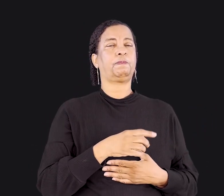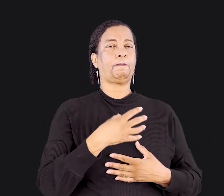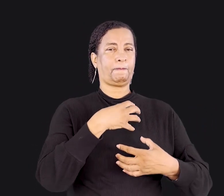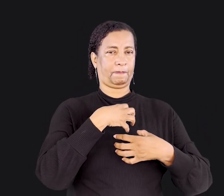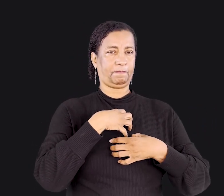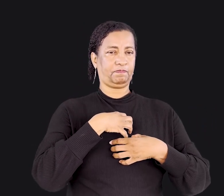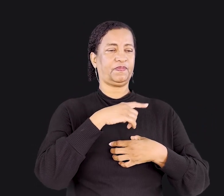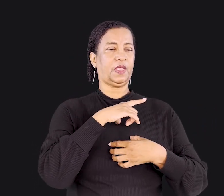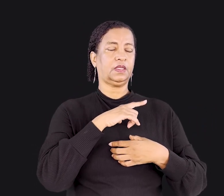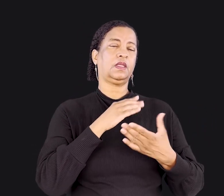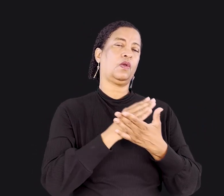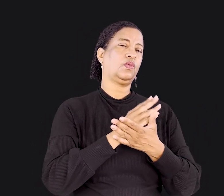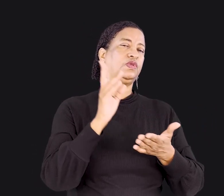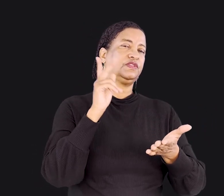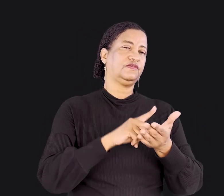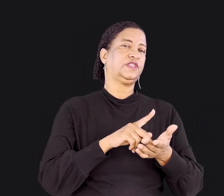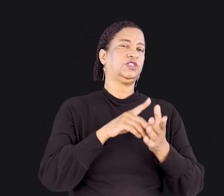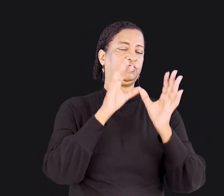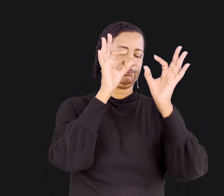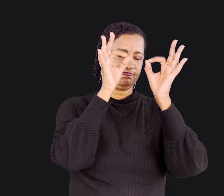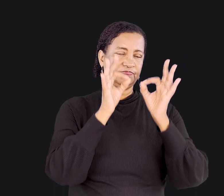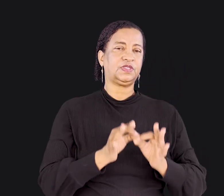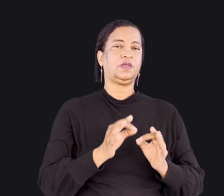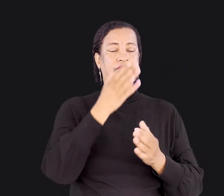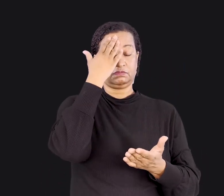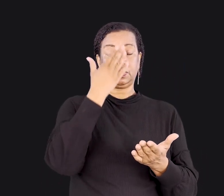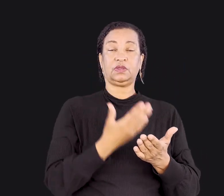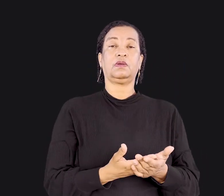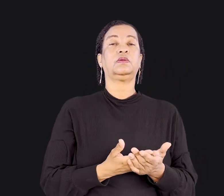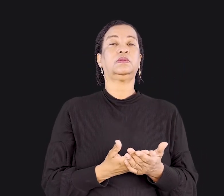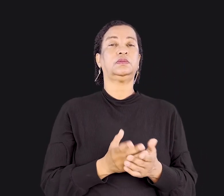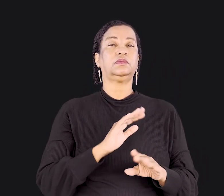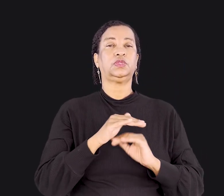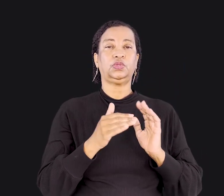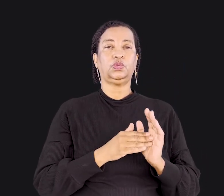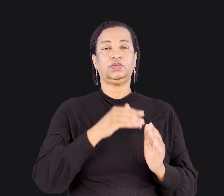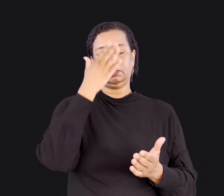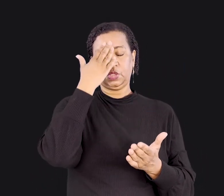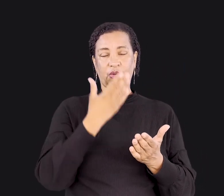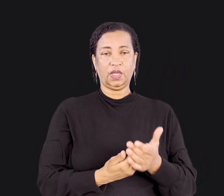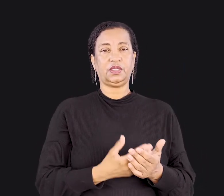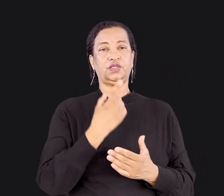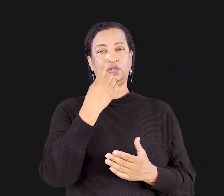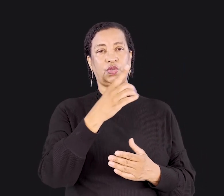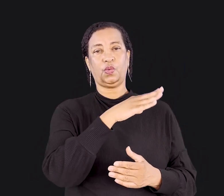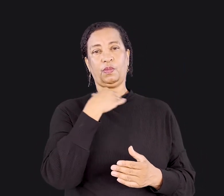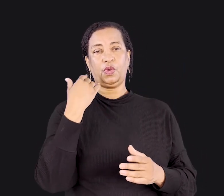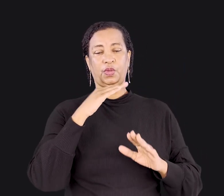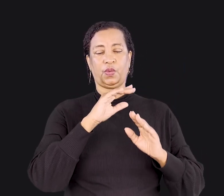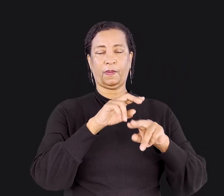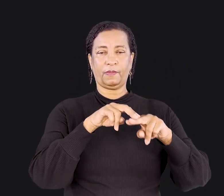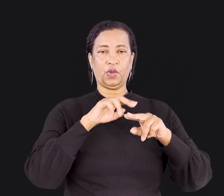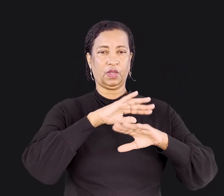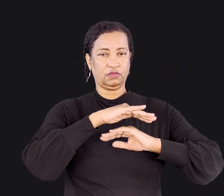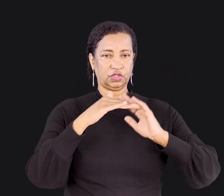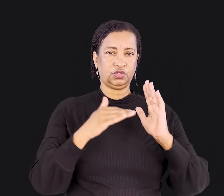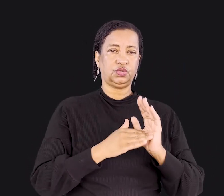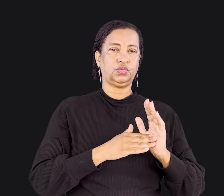comigo algumas verdades absolutas e creio plenamente nelas. Primeiro, creio que um morreu por todos. Segundo, creio que estamos